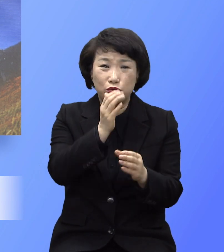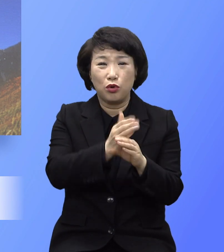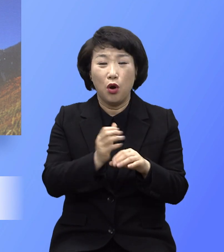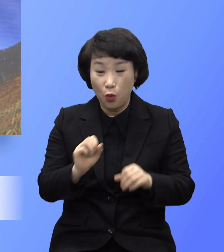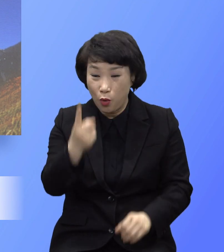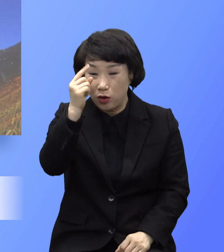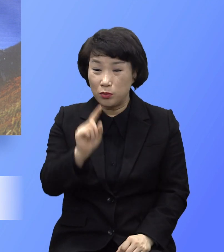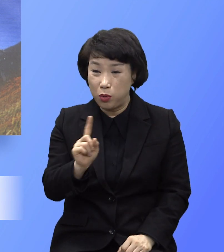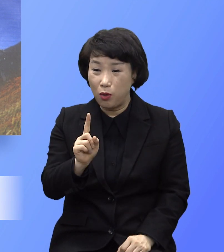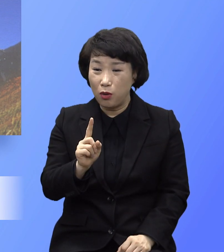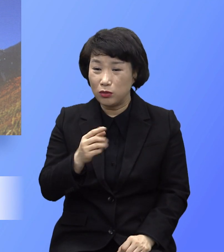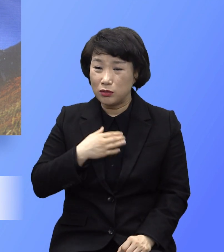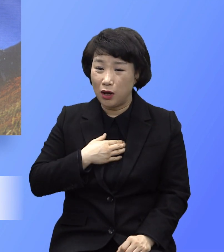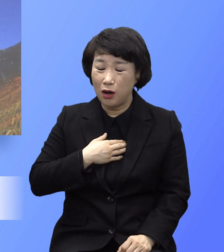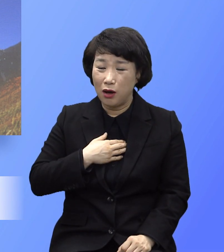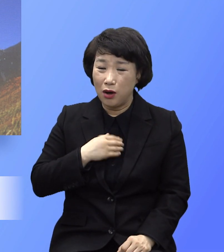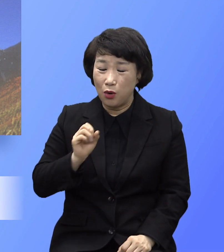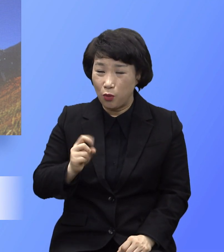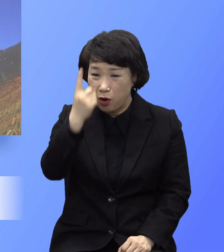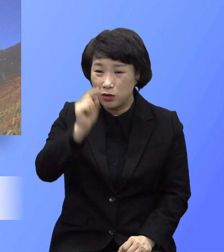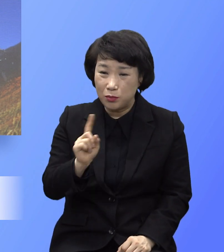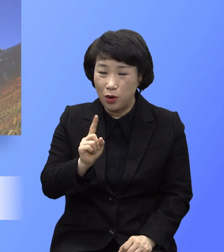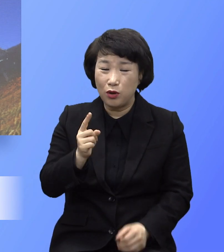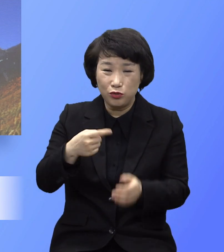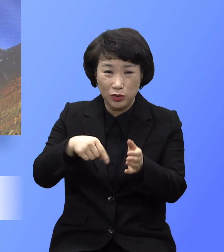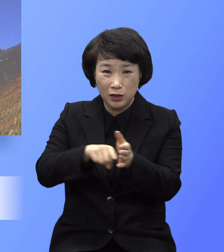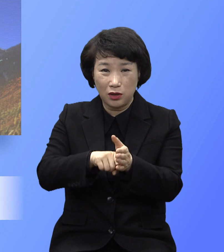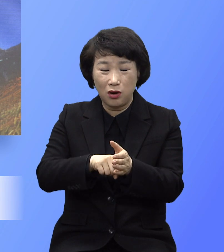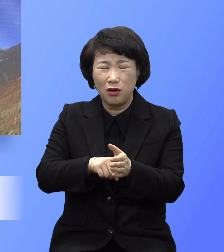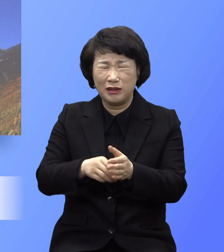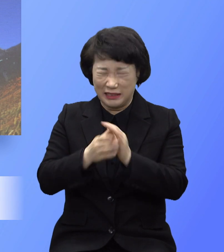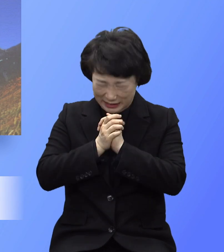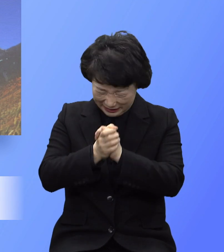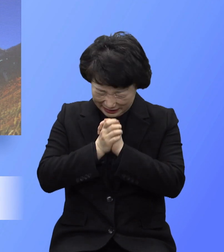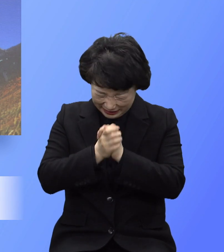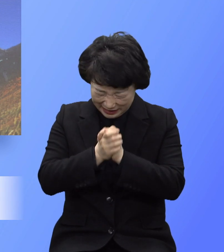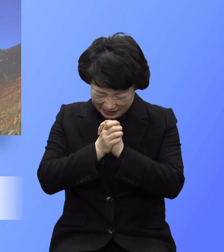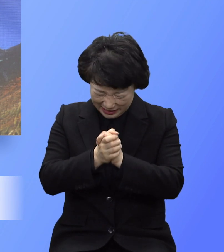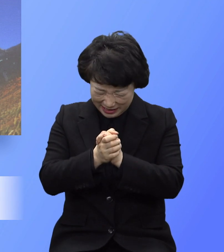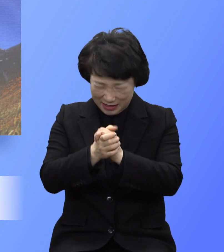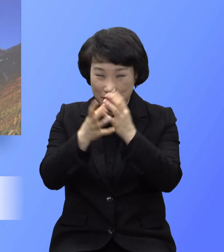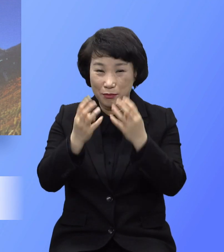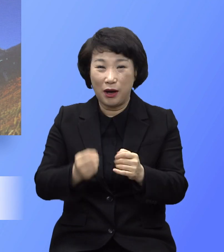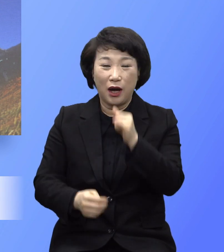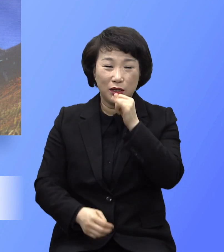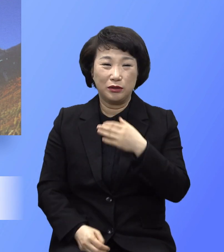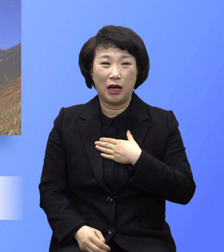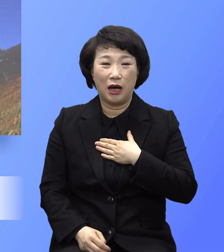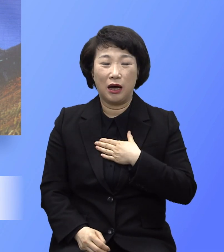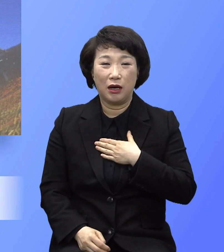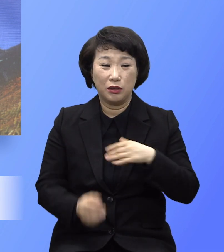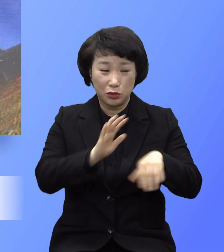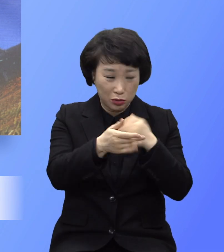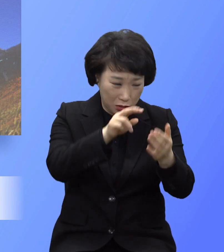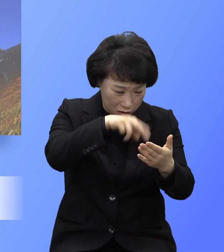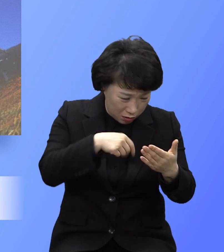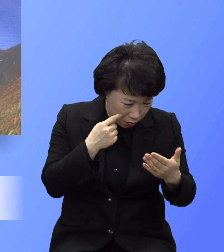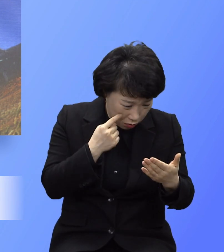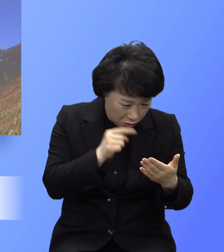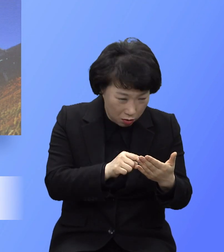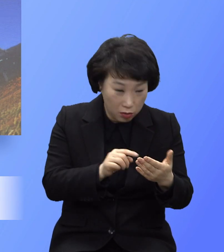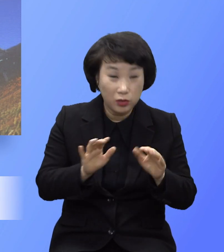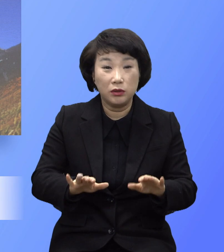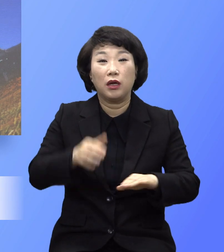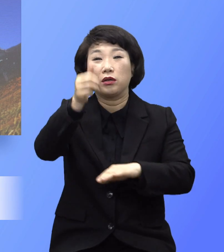무엇일까 하고 원인 분석을 위해서 굉장히 노력해봤어요. 성경도 읽었어요.